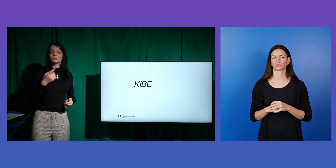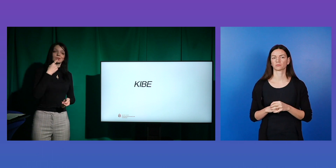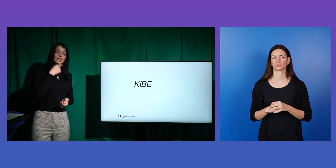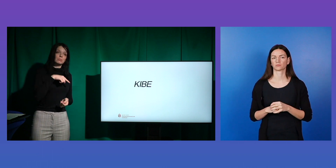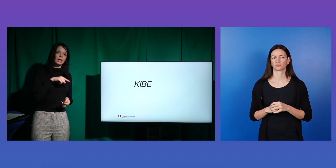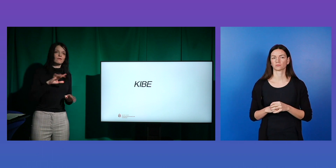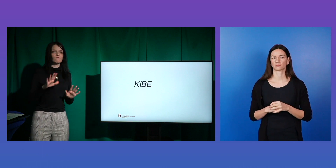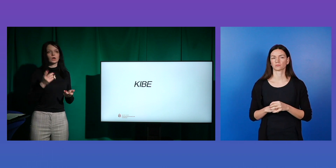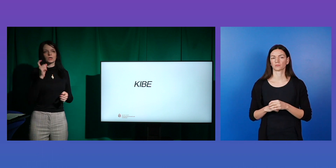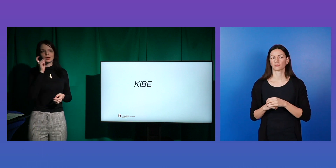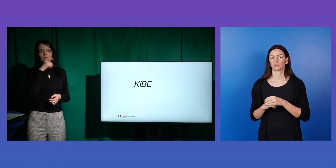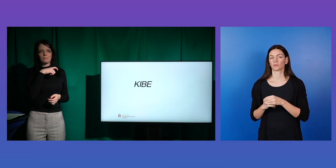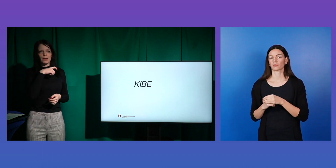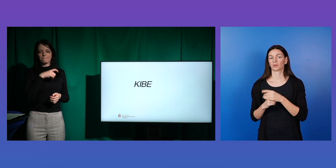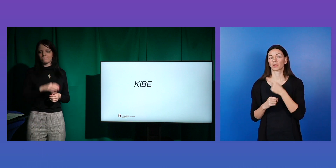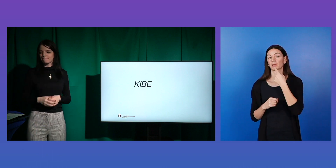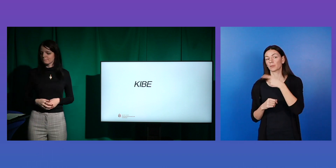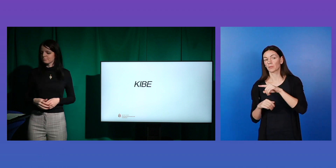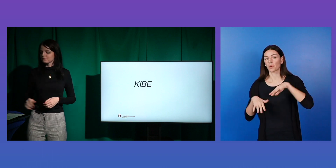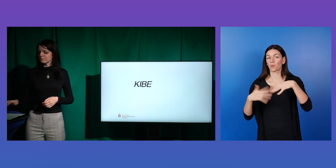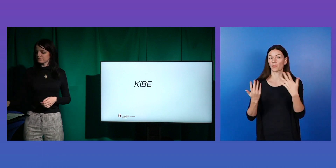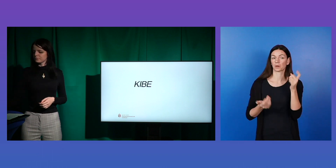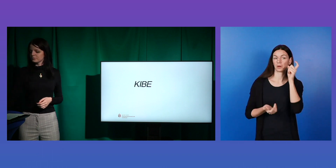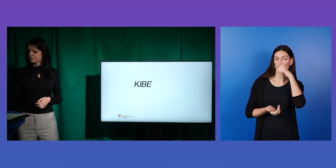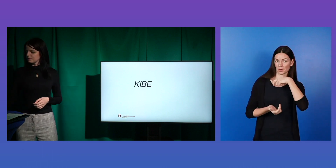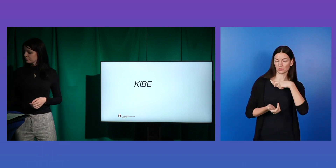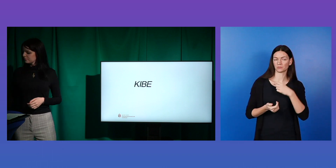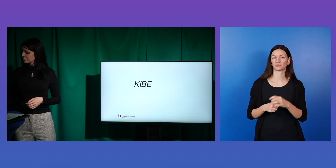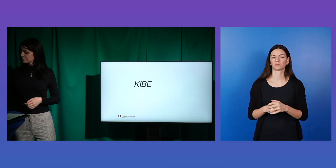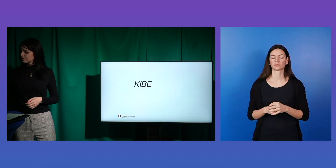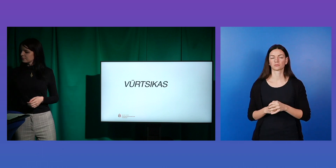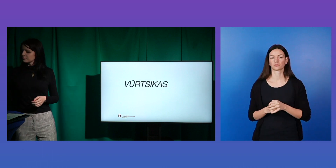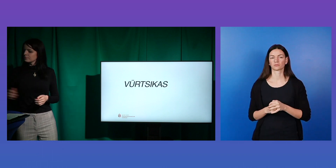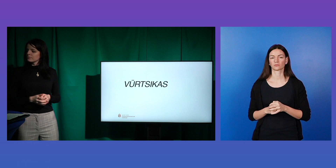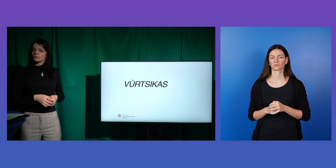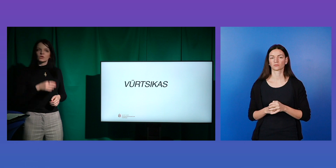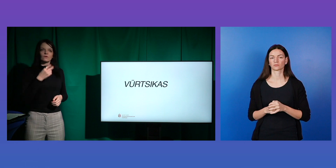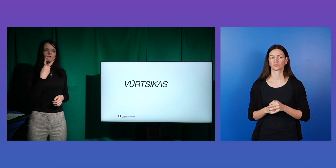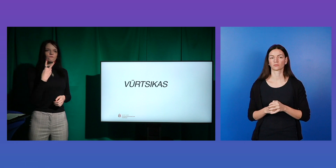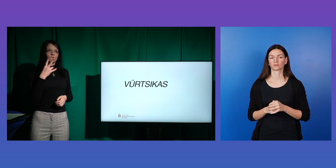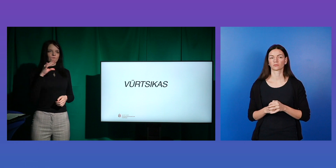väljendamiseks. Kibe või kibe.